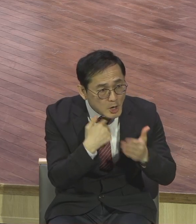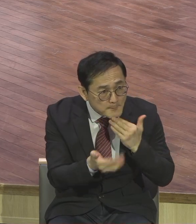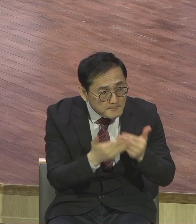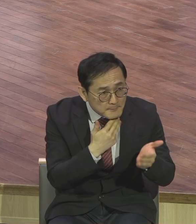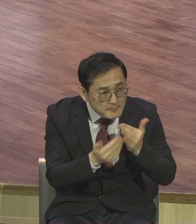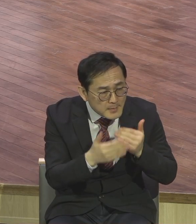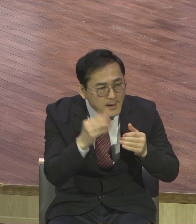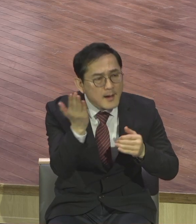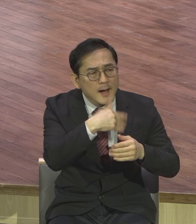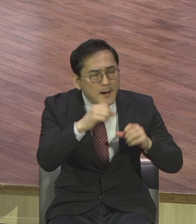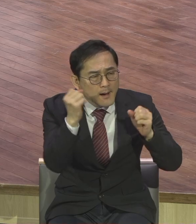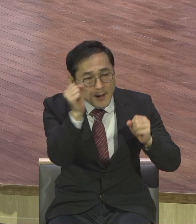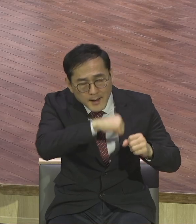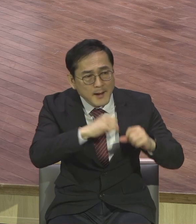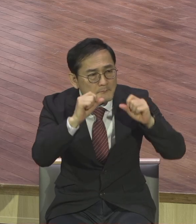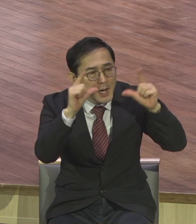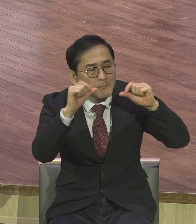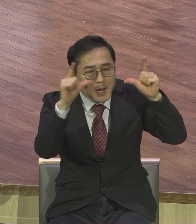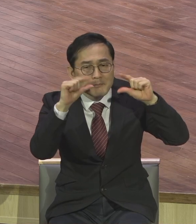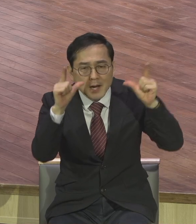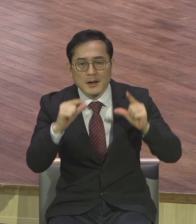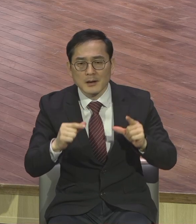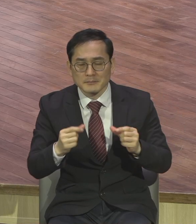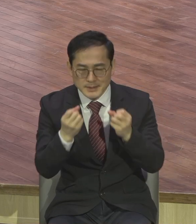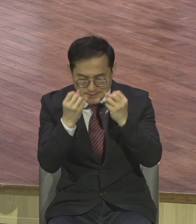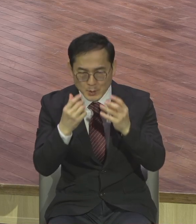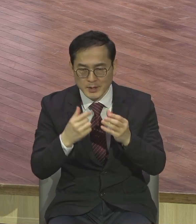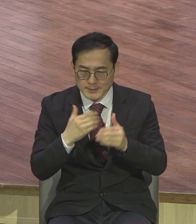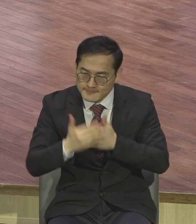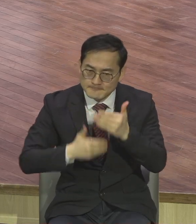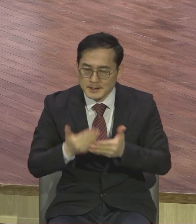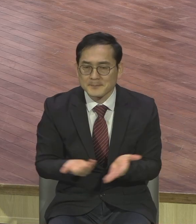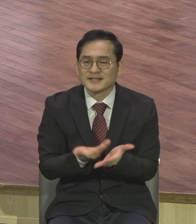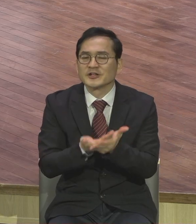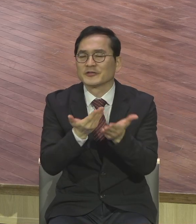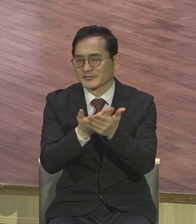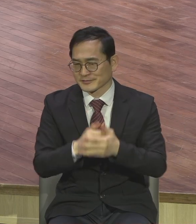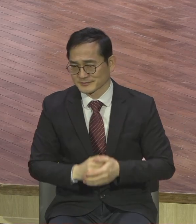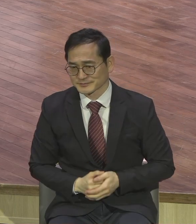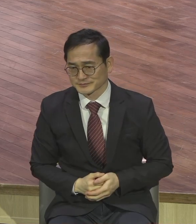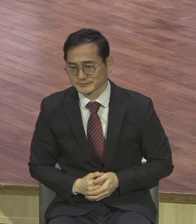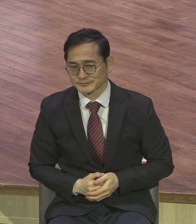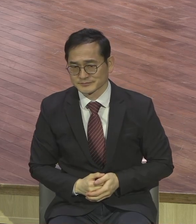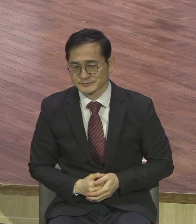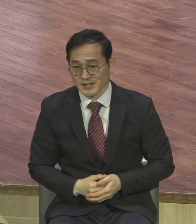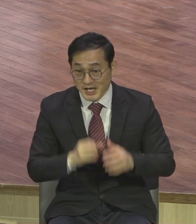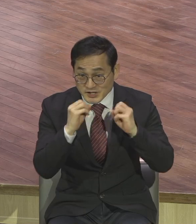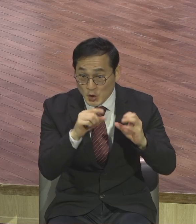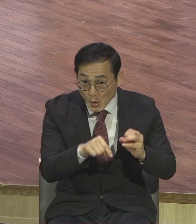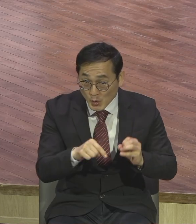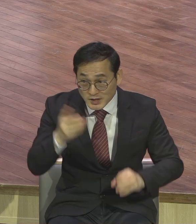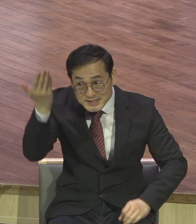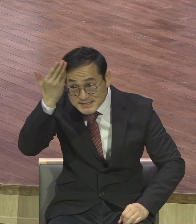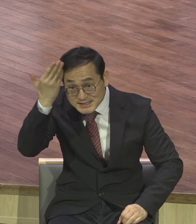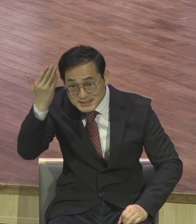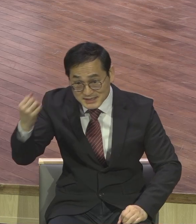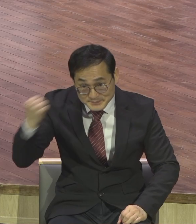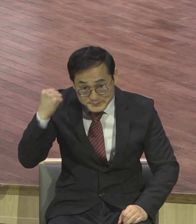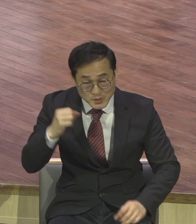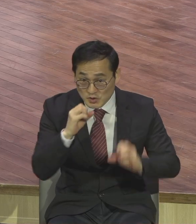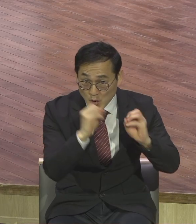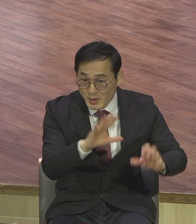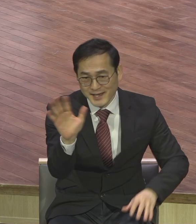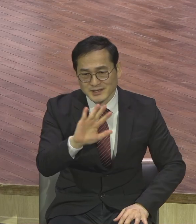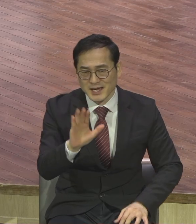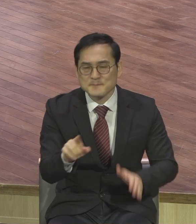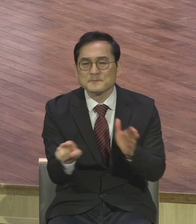하는 것이 내가 배우는 거라고. 자꾸 자기가 커진다. 전도는요 믿음으로 하는 것이지 실력으로 하는 게 아니에요.